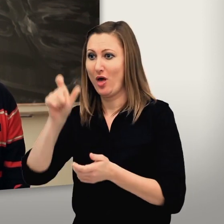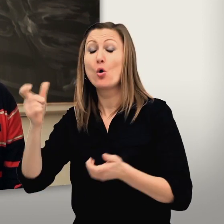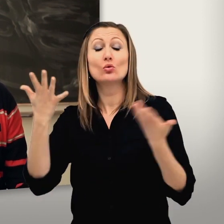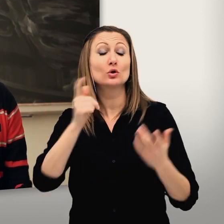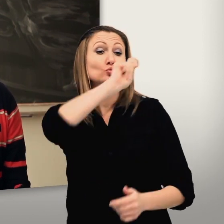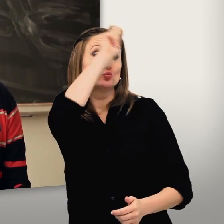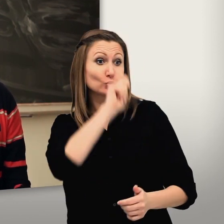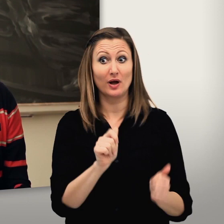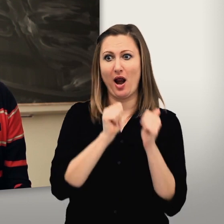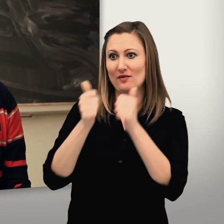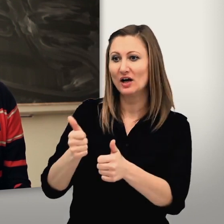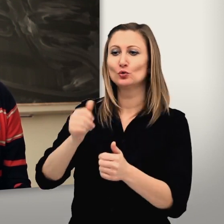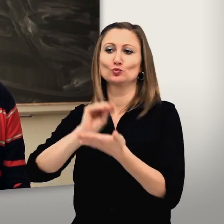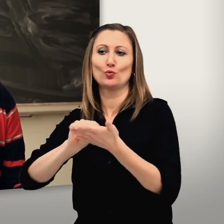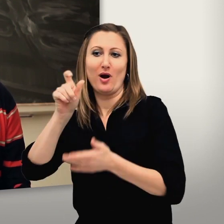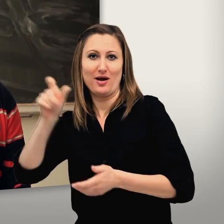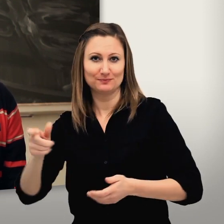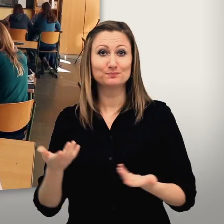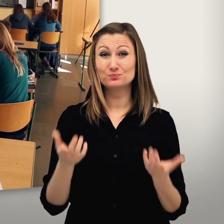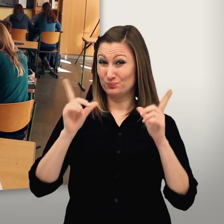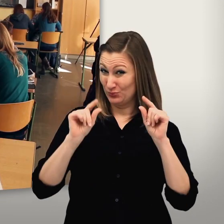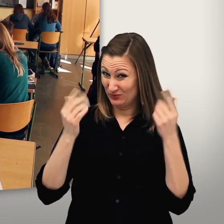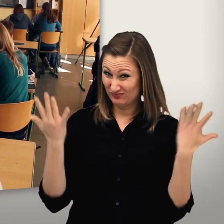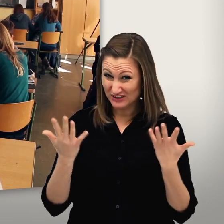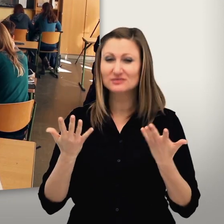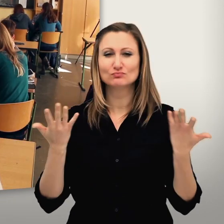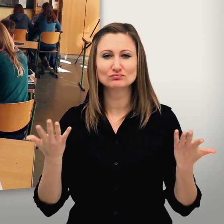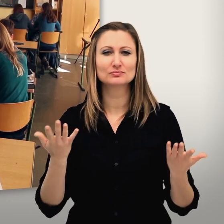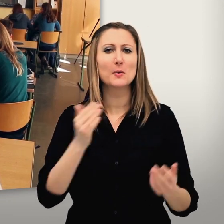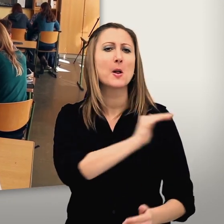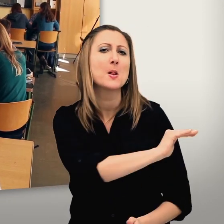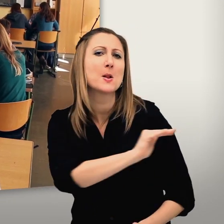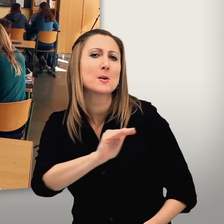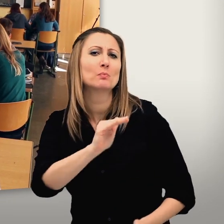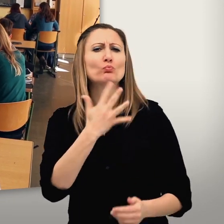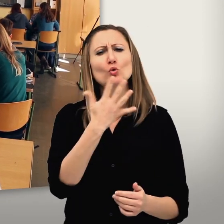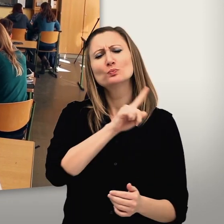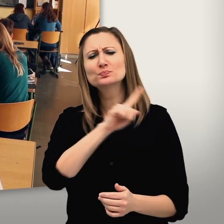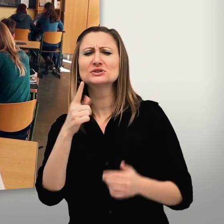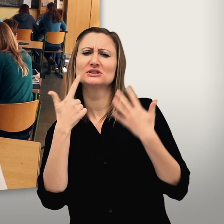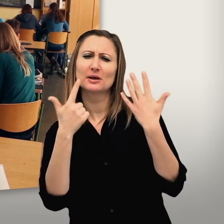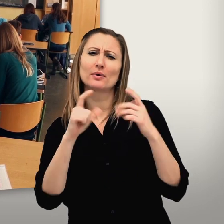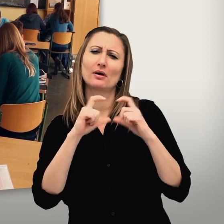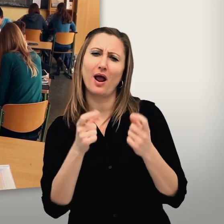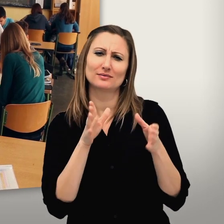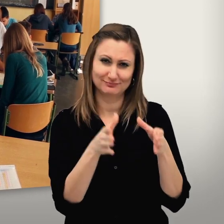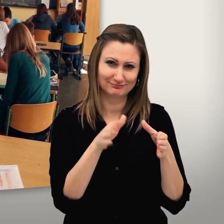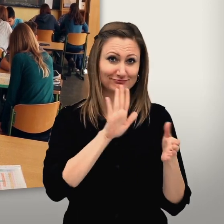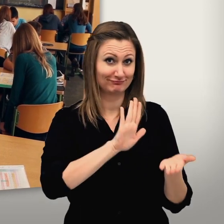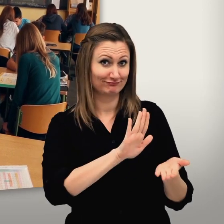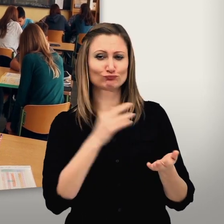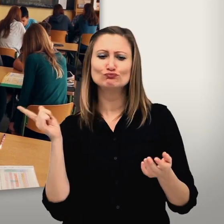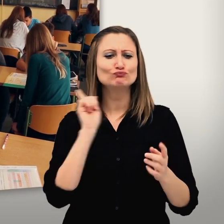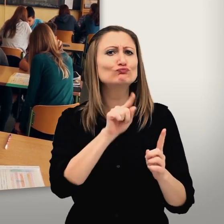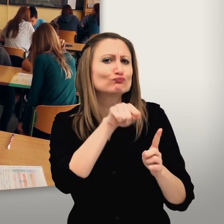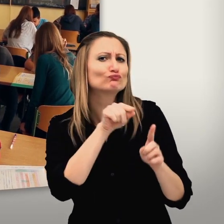Schüler helfen Schülern und Studenten helfen Schülern. Das heißt, wir haben einmal die kleinen Schüler der Klassen 5 bis 7, die